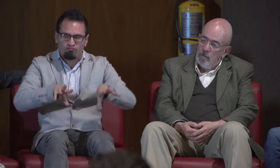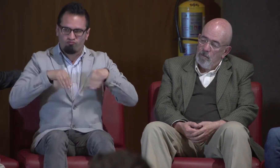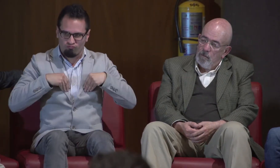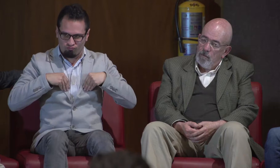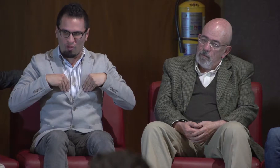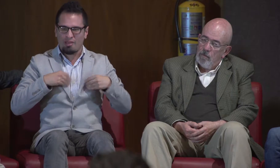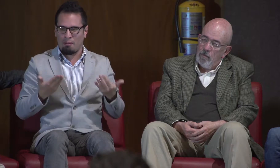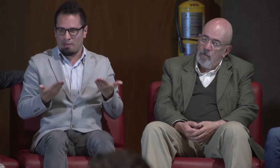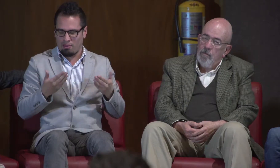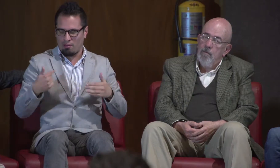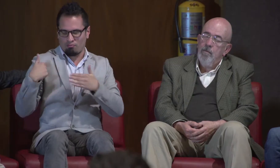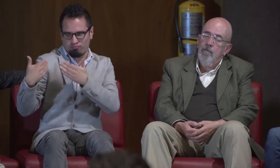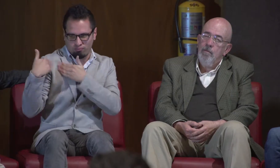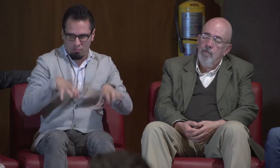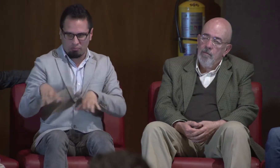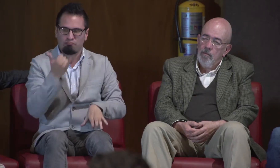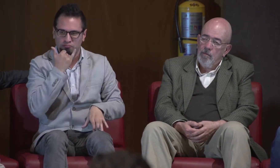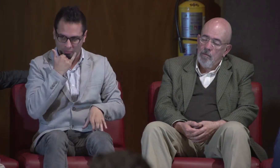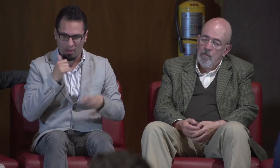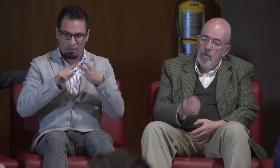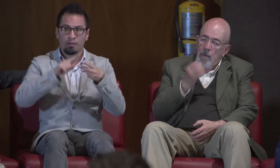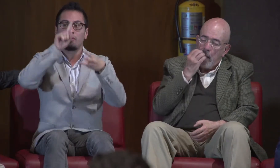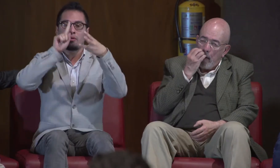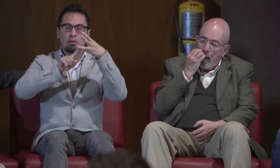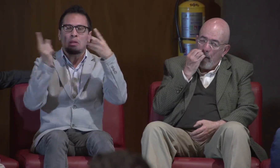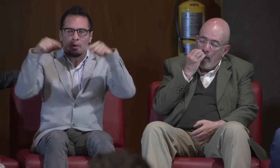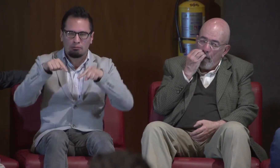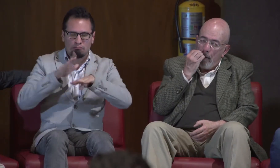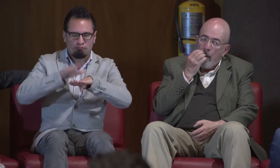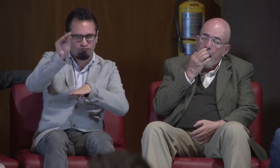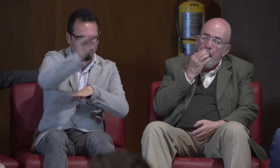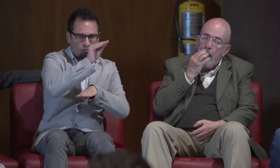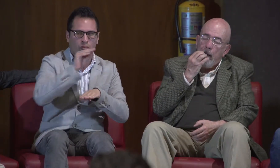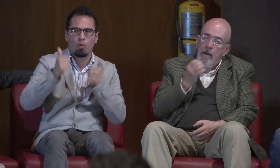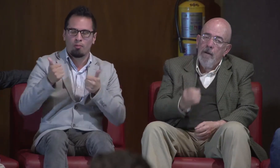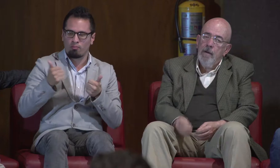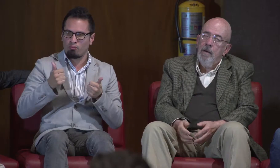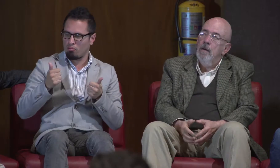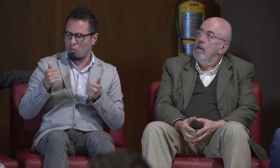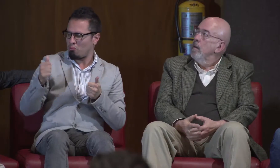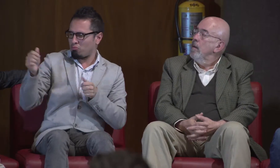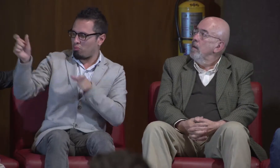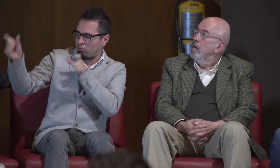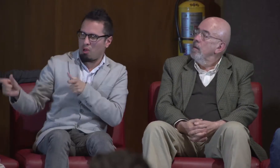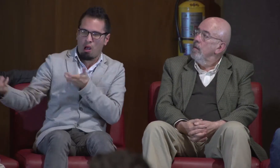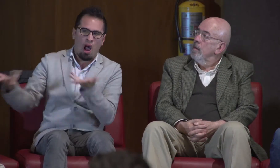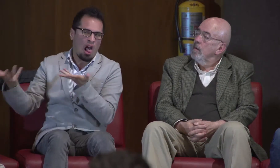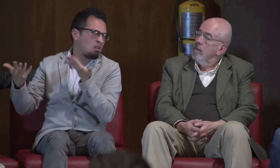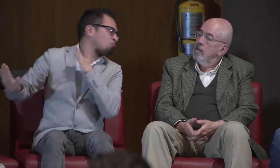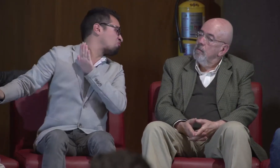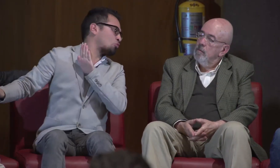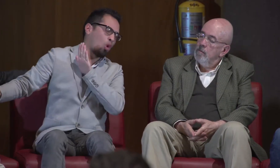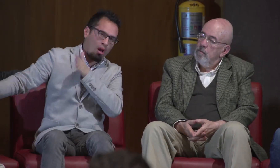seña de asumir o de aceptar lo que estaba ocurriendo, del daño que se había causado. Y también quisiera aprovechar este